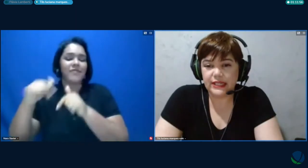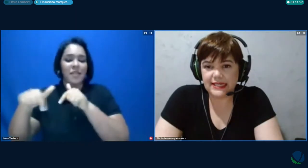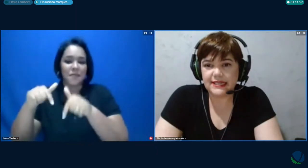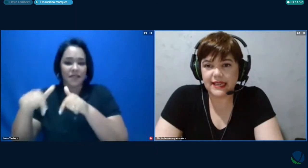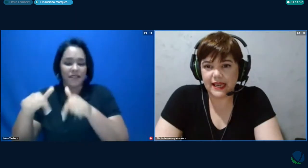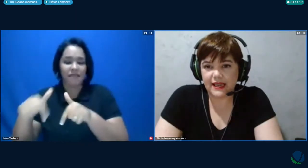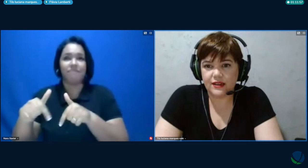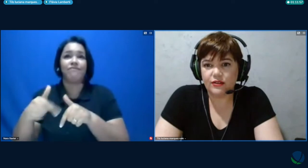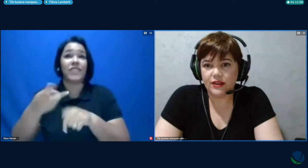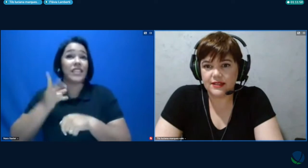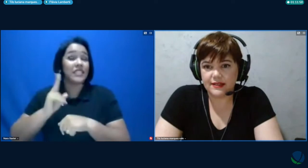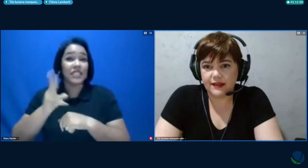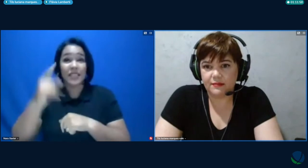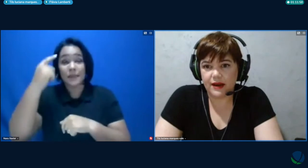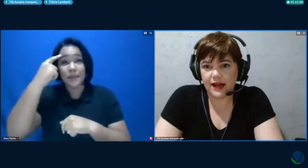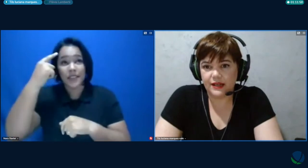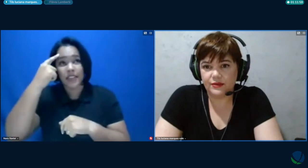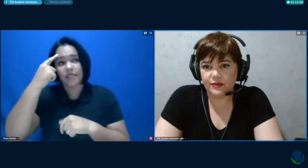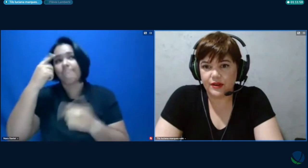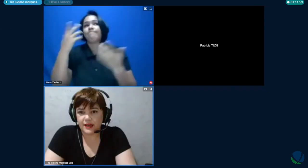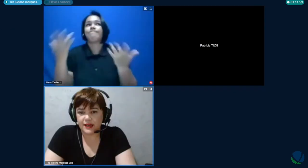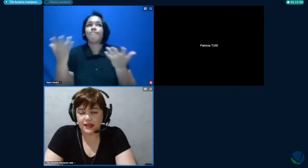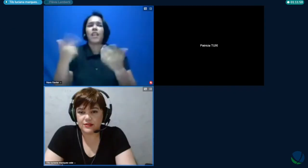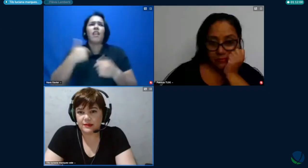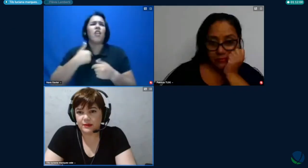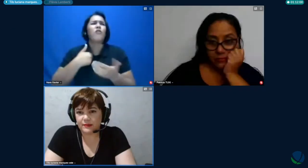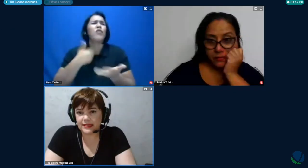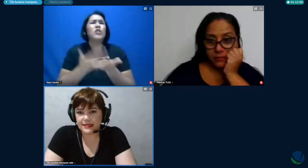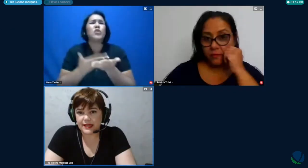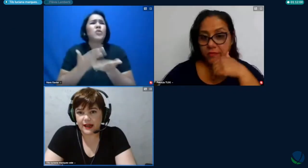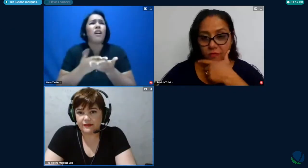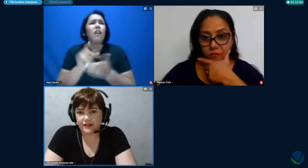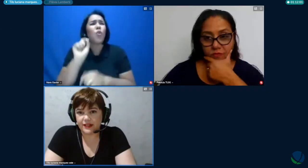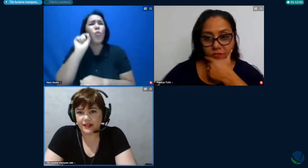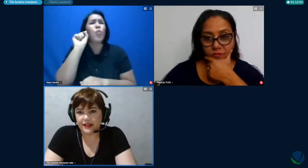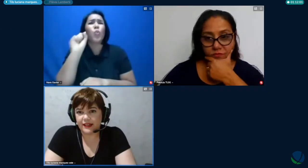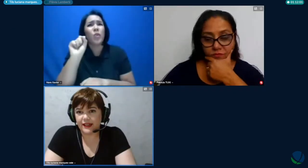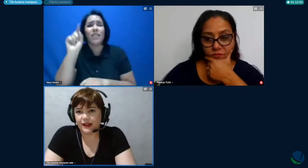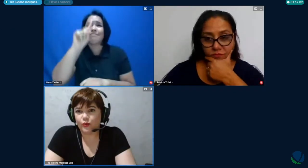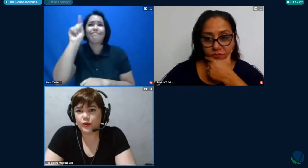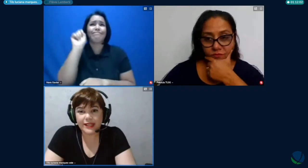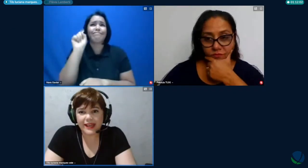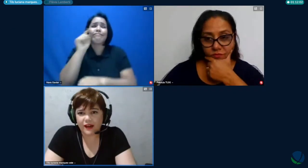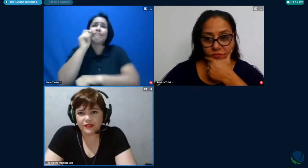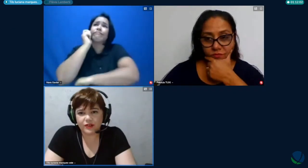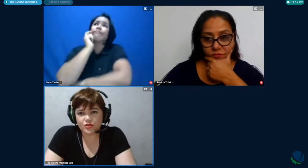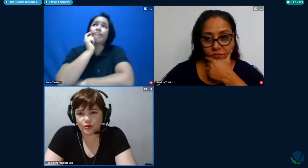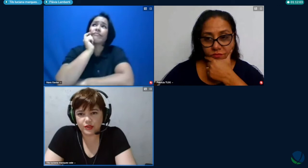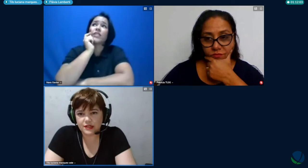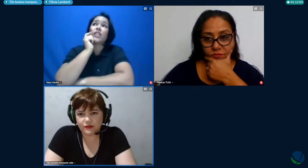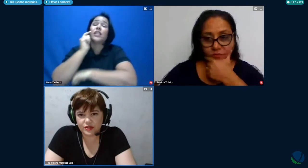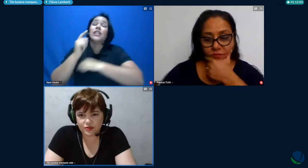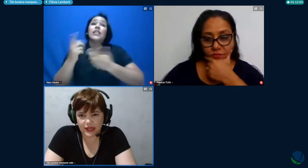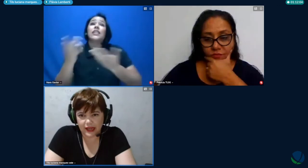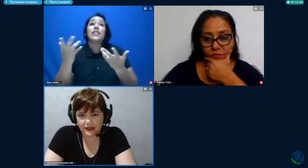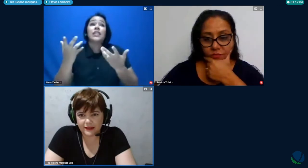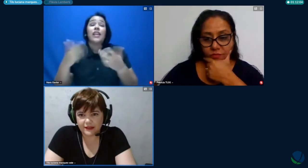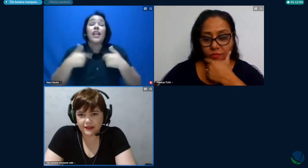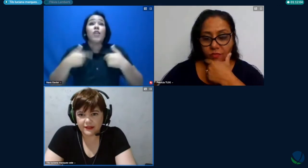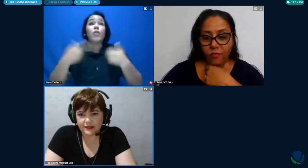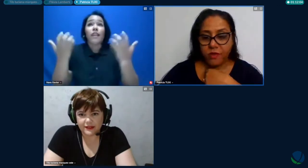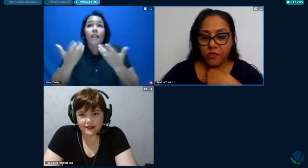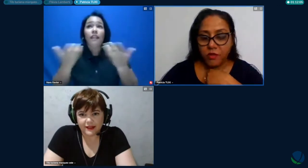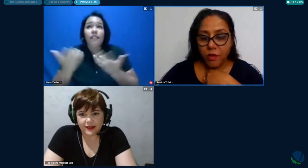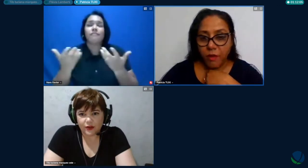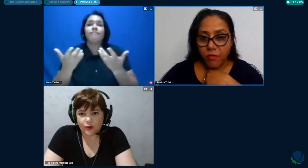Quando eu iniciei esse trabalho, eu sempre pensava o que, afinal de contas, eu vou estudar?